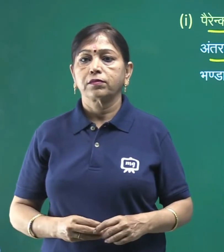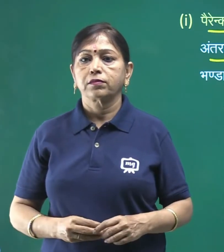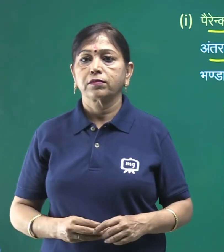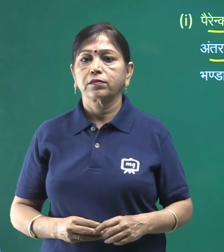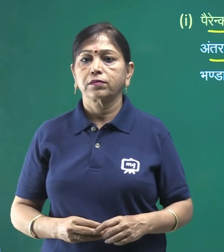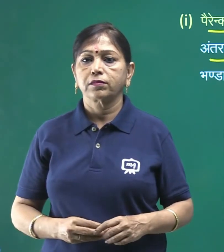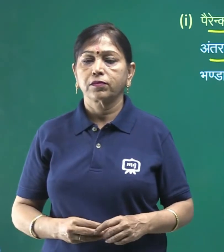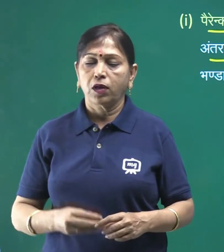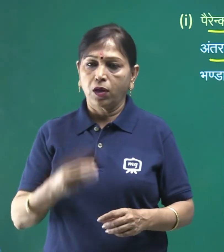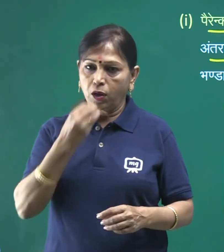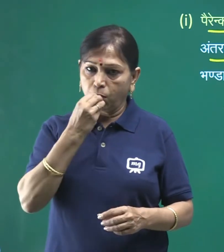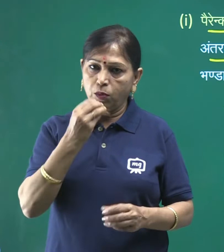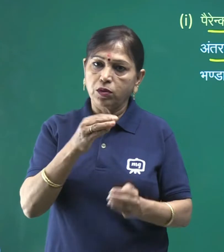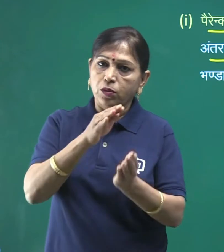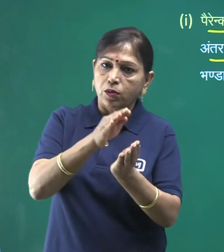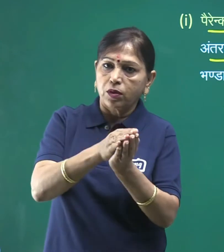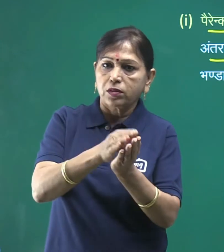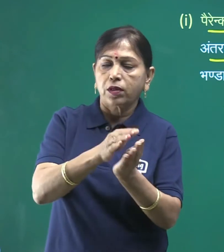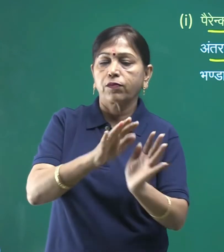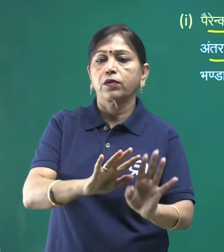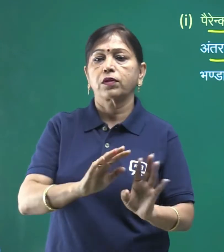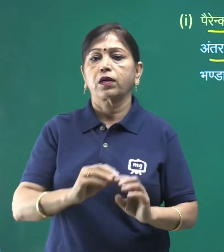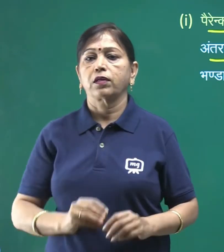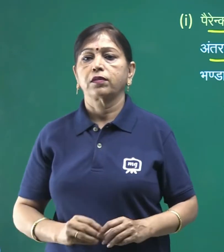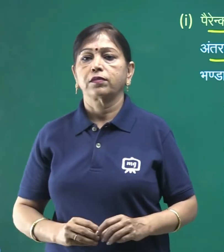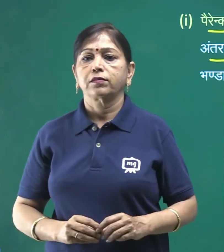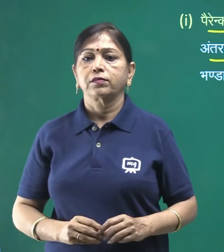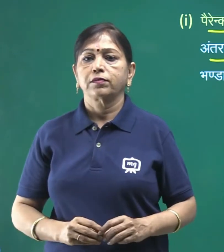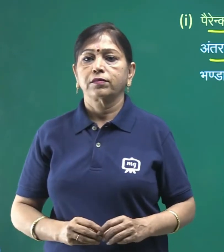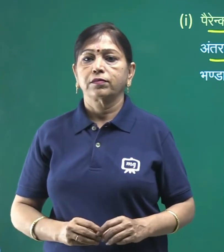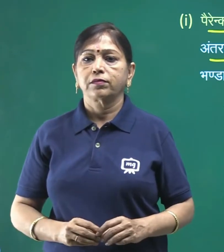भोजन का भंडारण होता है।